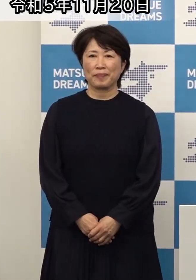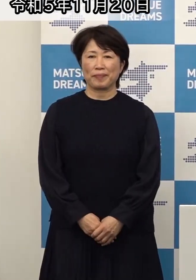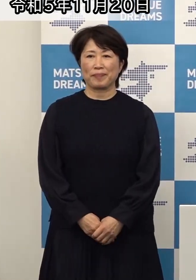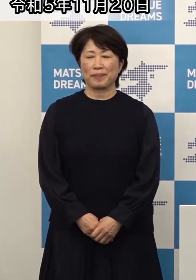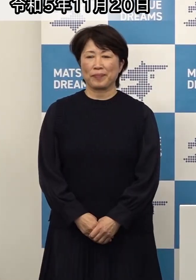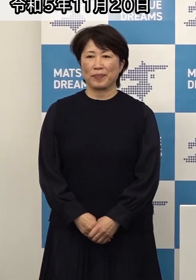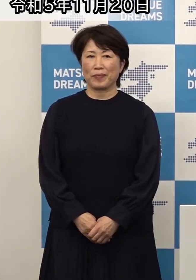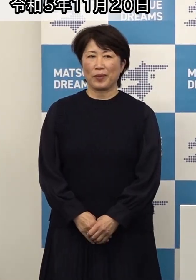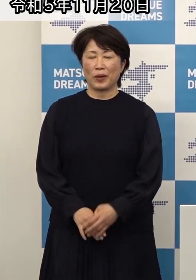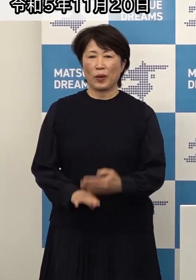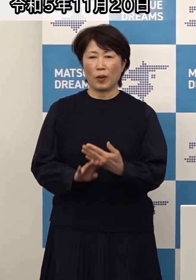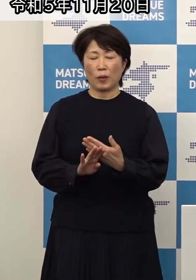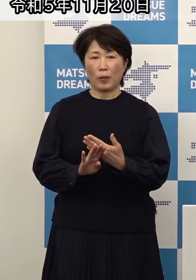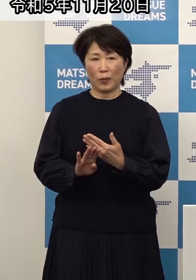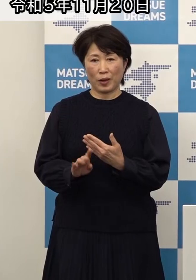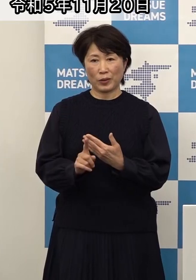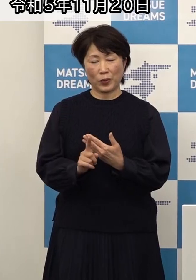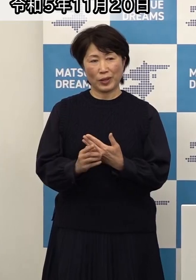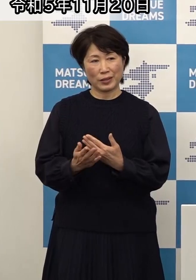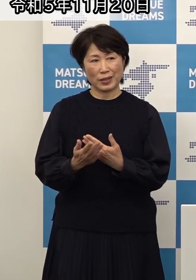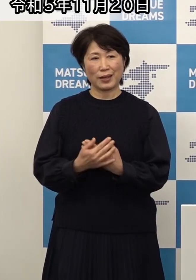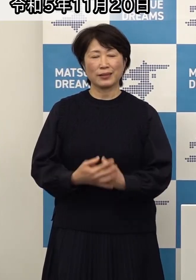何がいかがでしょうか。